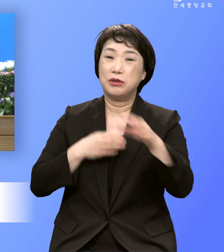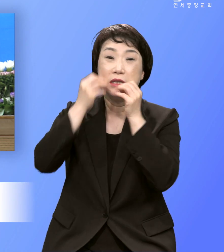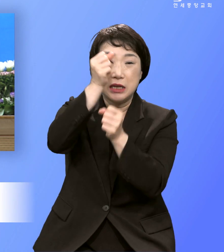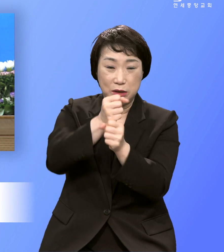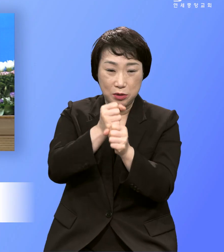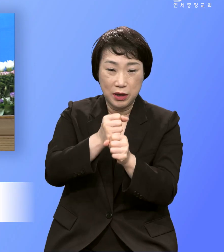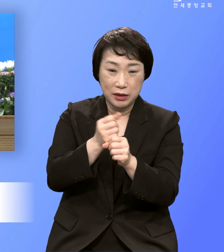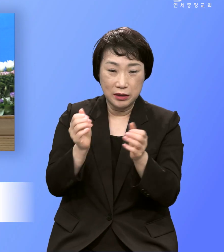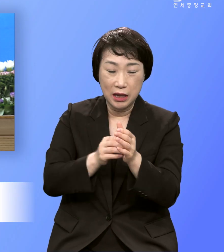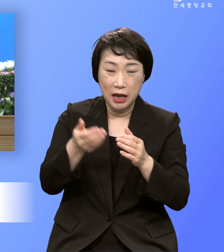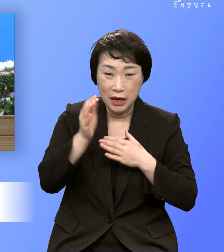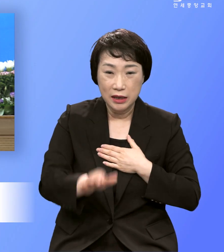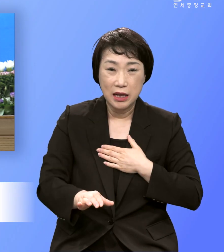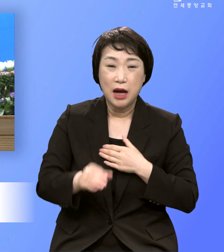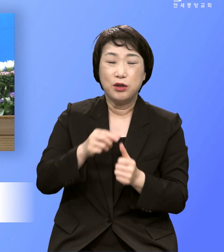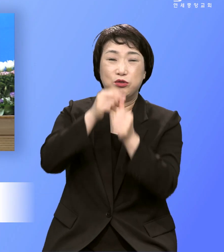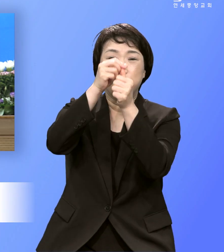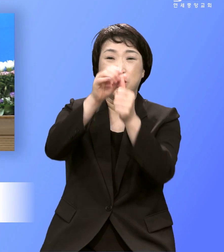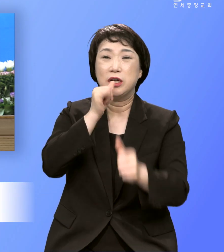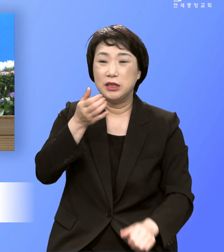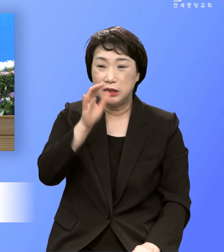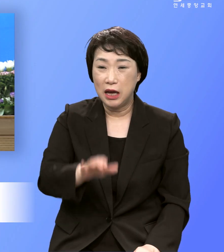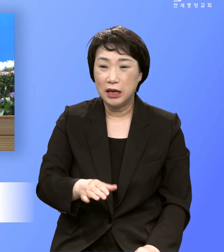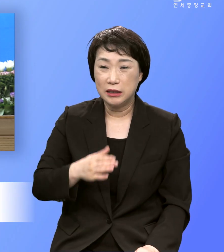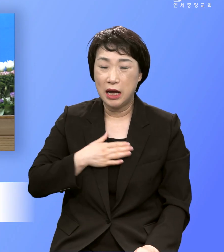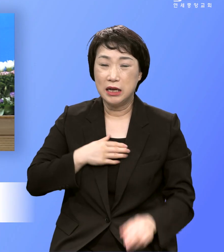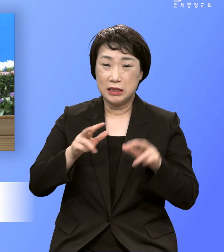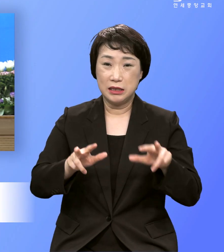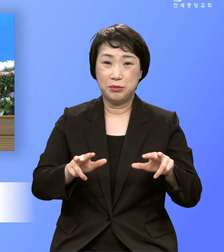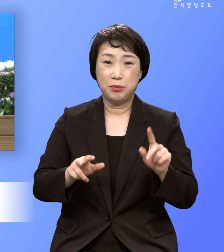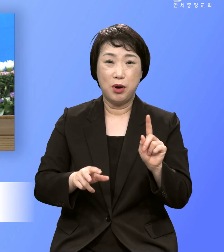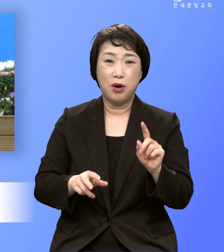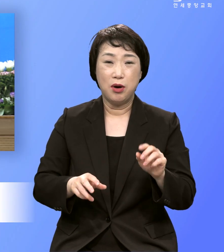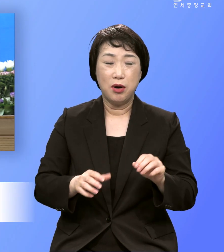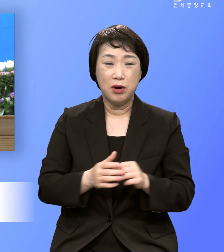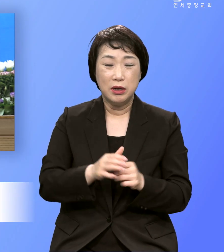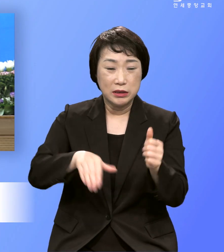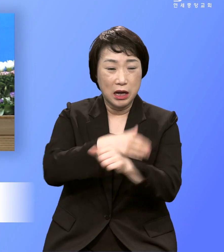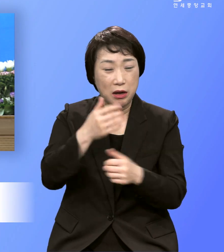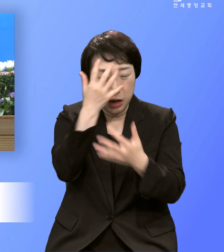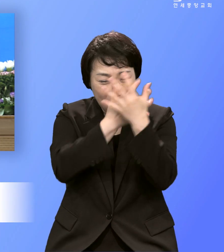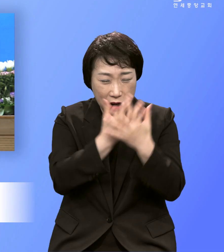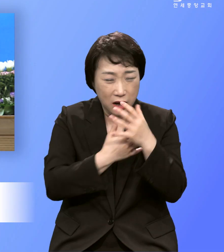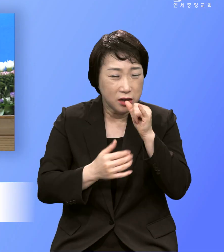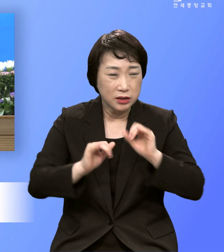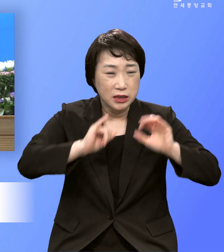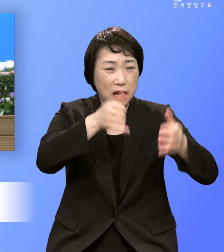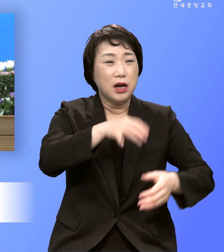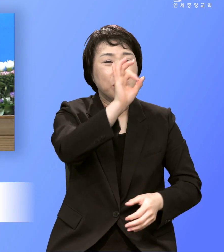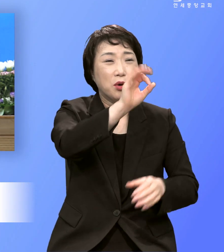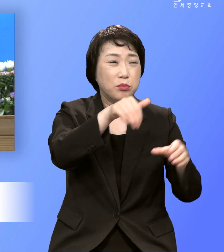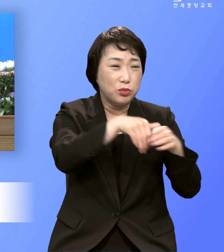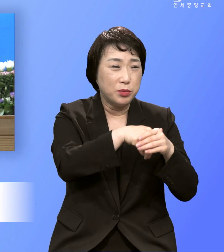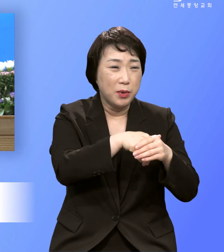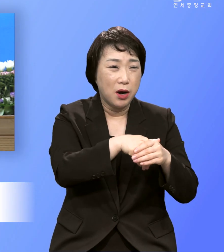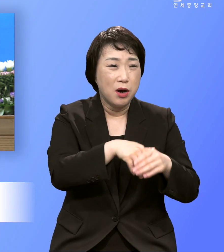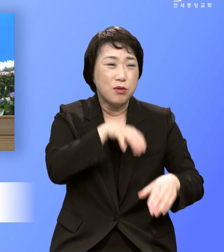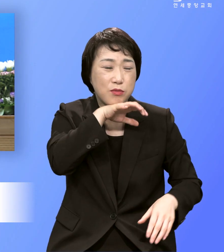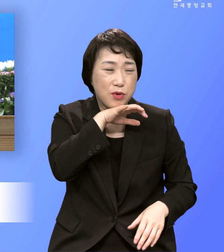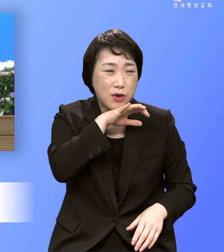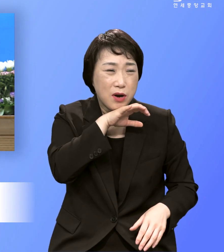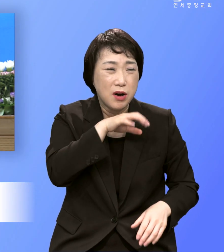창조하셨건만 그래서 나를 구원하셨건만 아버지 아직도 시비를 가리지 못하고 세상 물질 문명 가운데